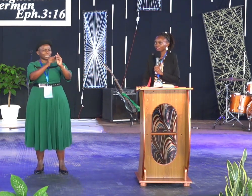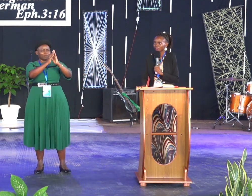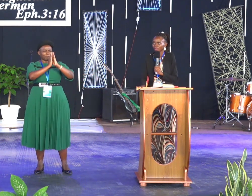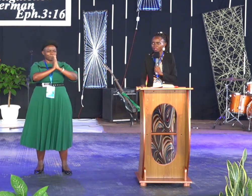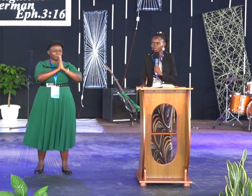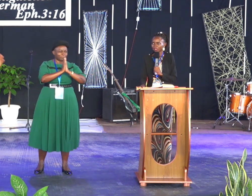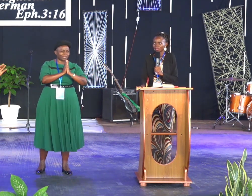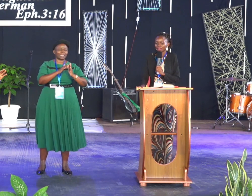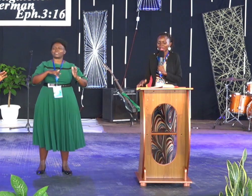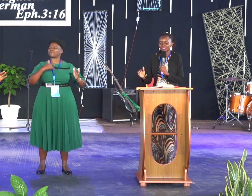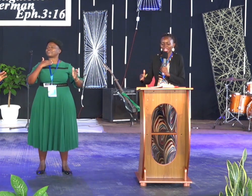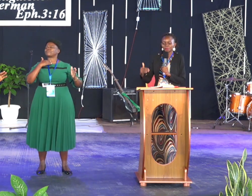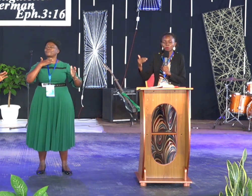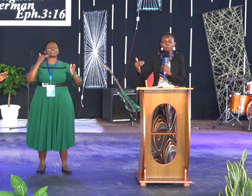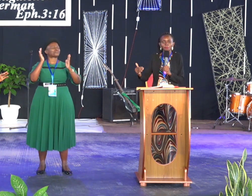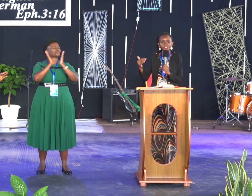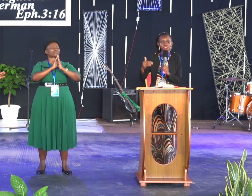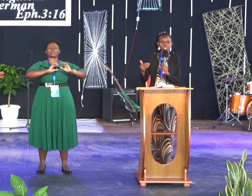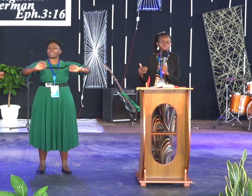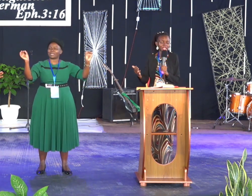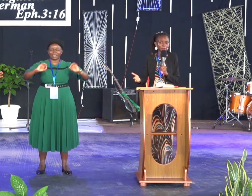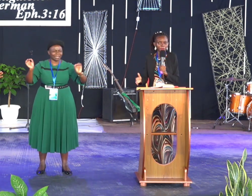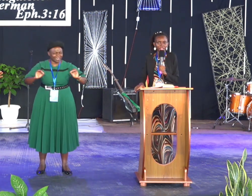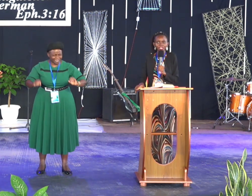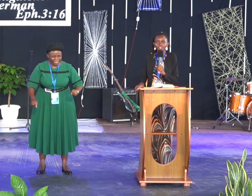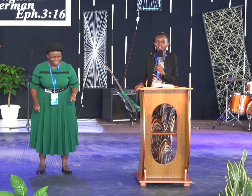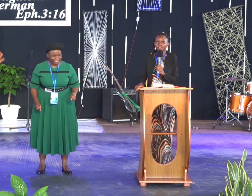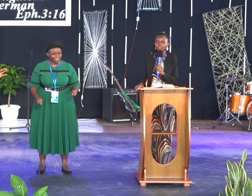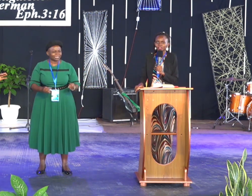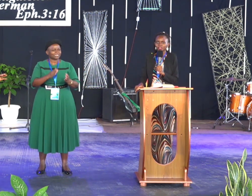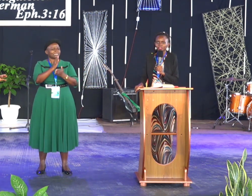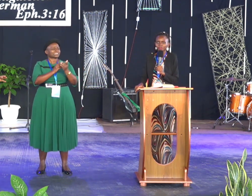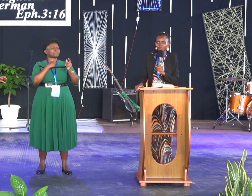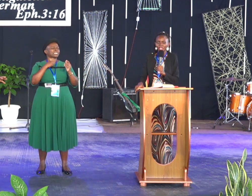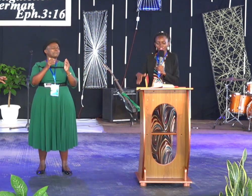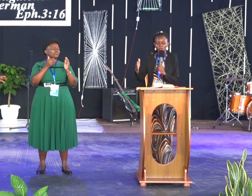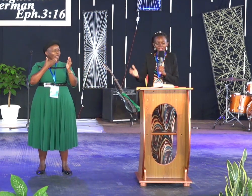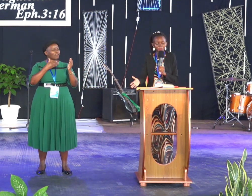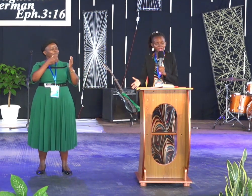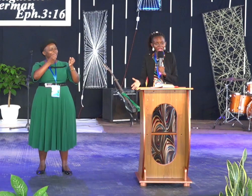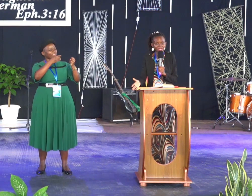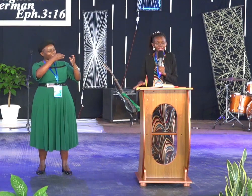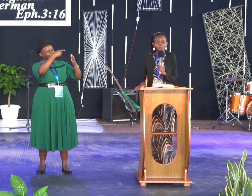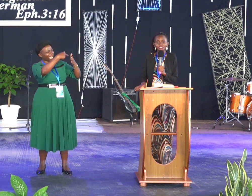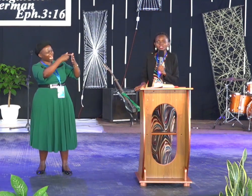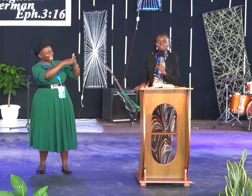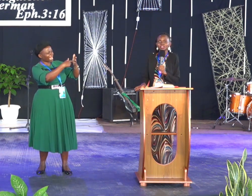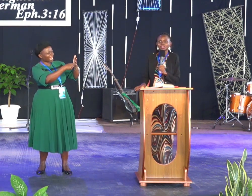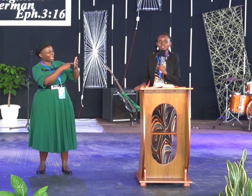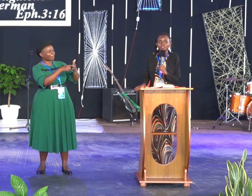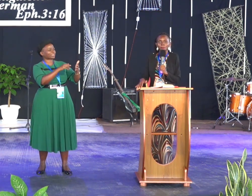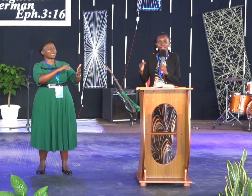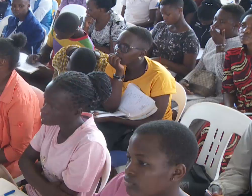okusaba ng'ebyokusaba tobyagala. At times you pray but you don't feel like praying. Ebyokusabira ng'obirina. You have prayer items. Naye agasaba